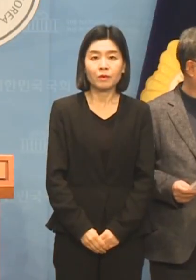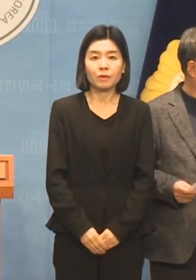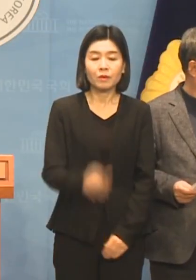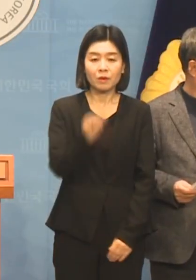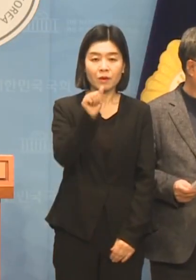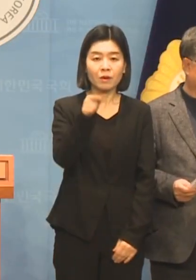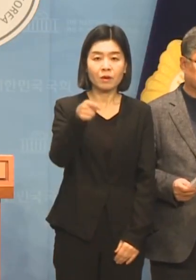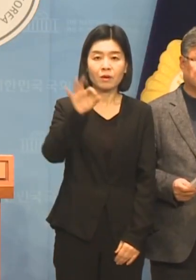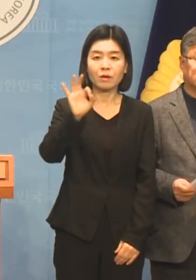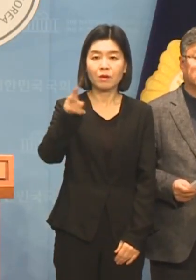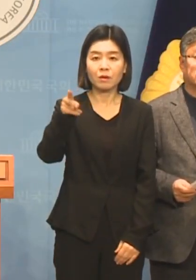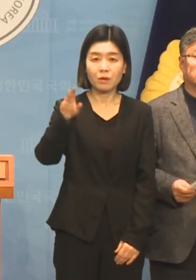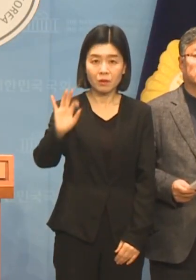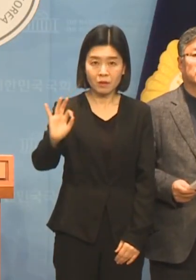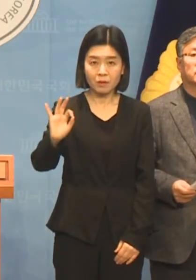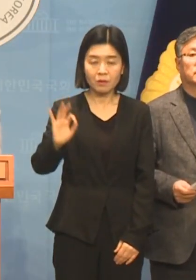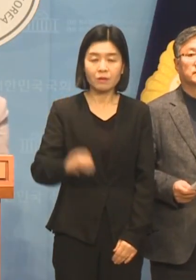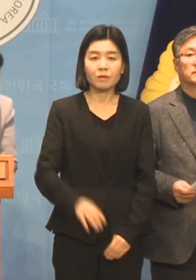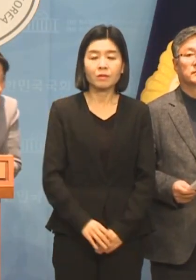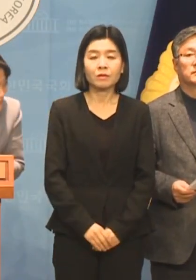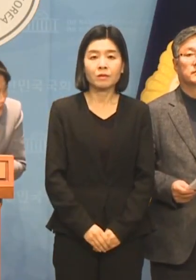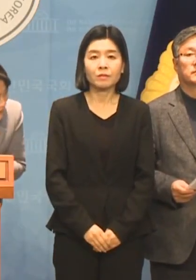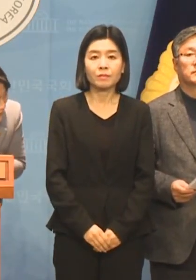허영 의원님 오셨습니다.